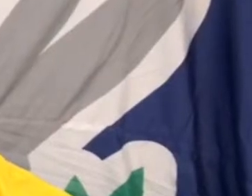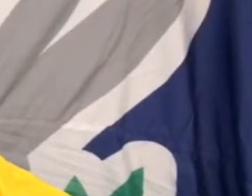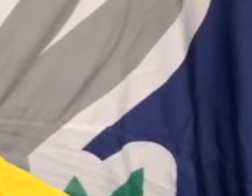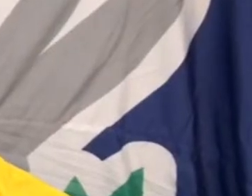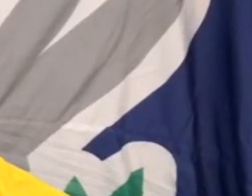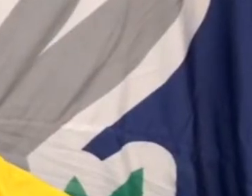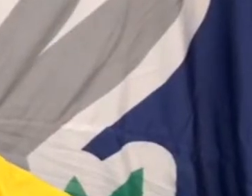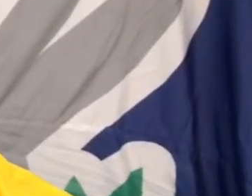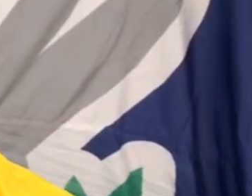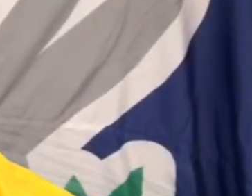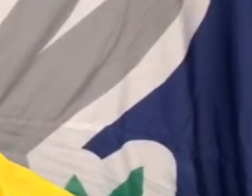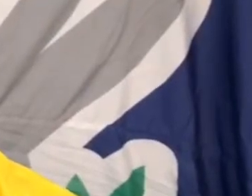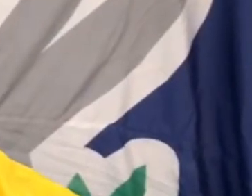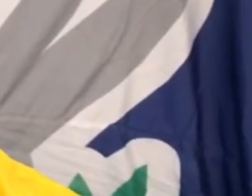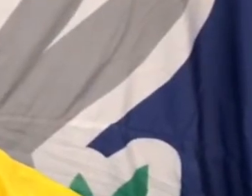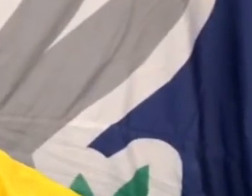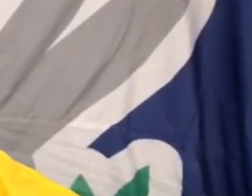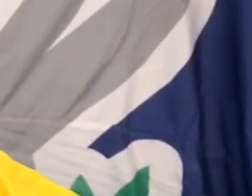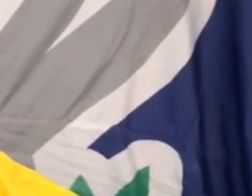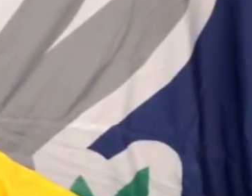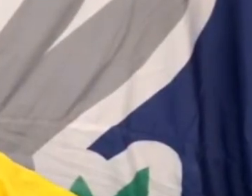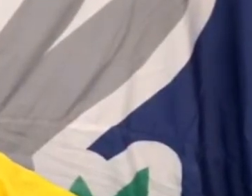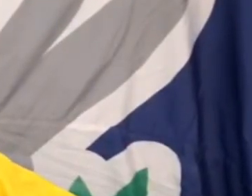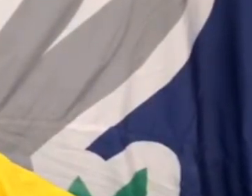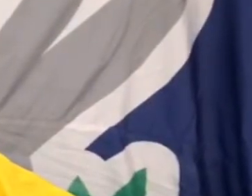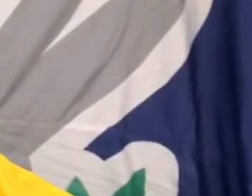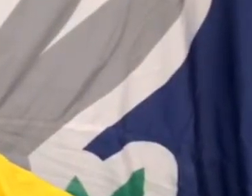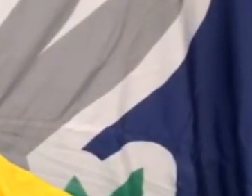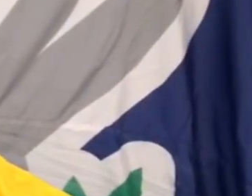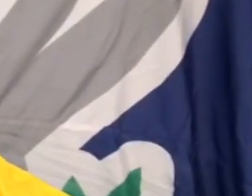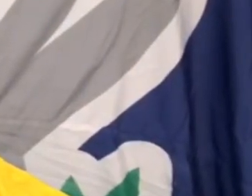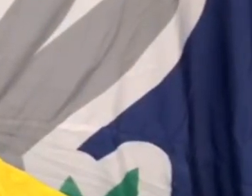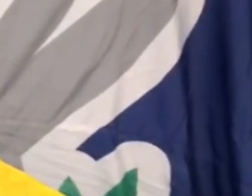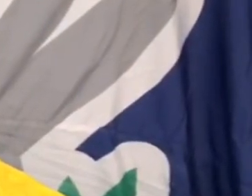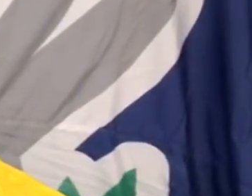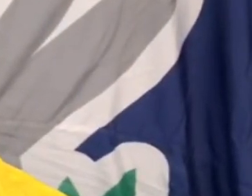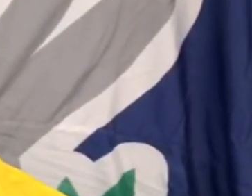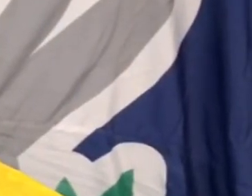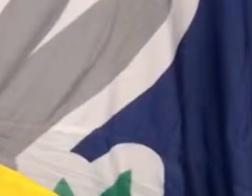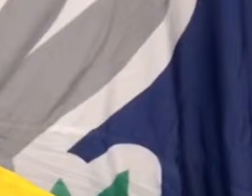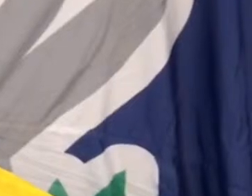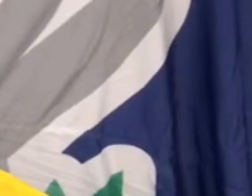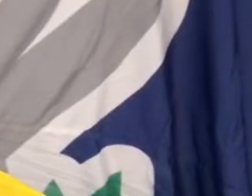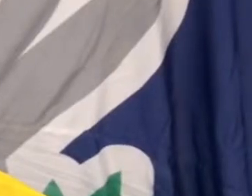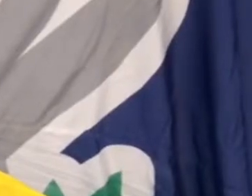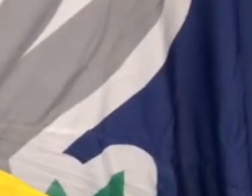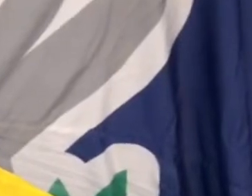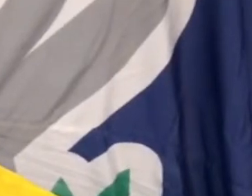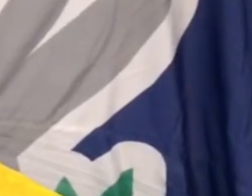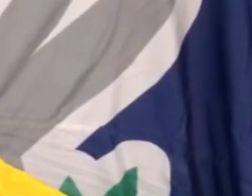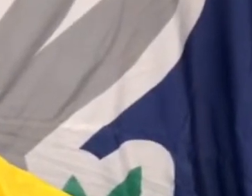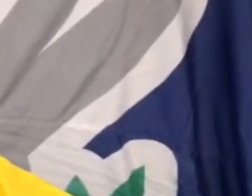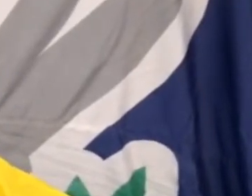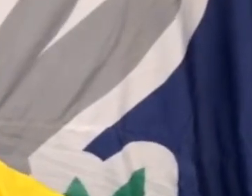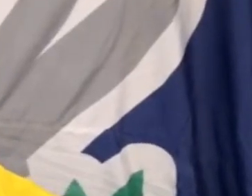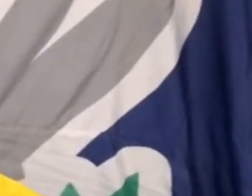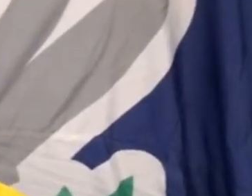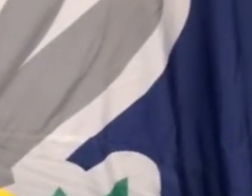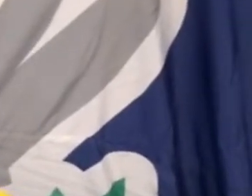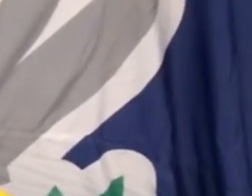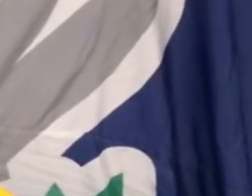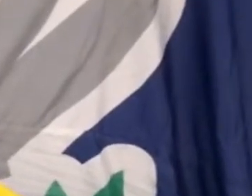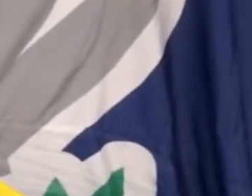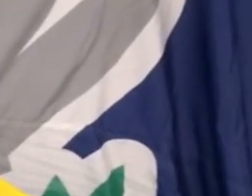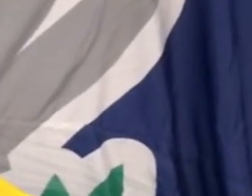um caso que todo mundo tem que ter respeito, tranquilidade, e o direito de namorar